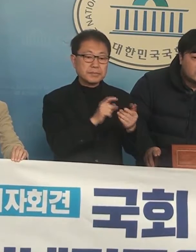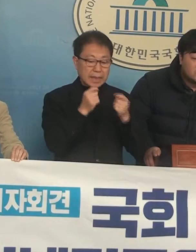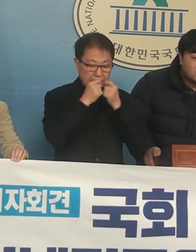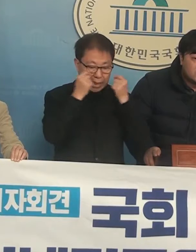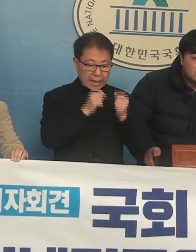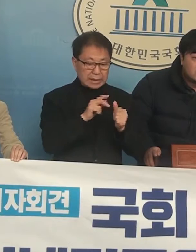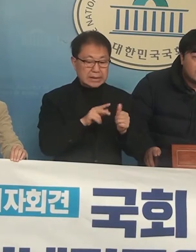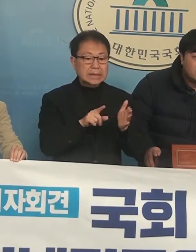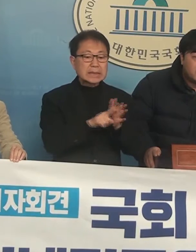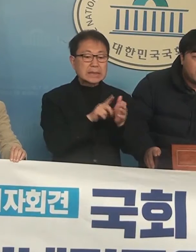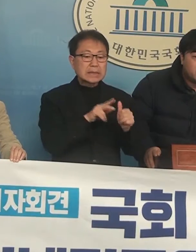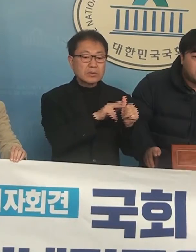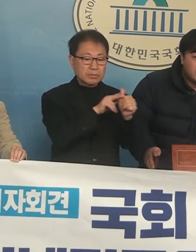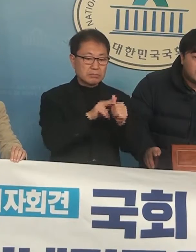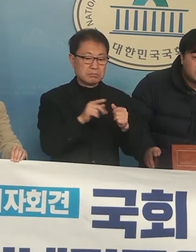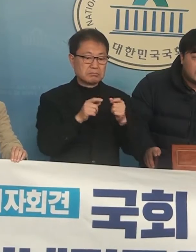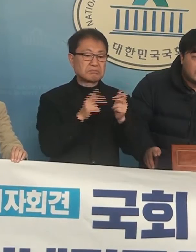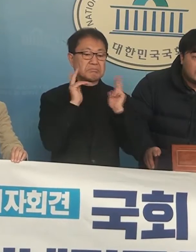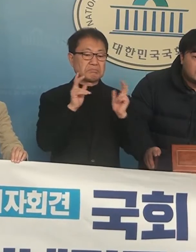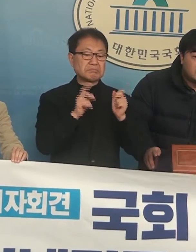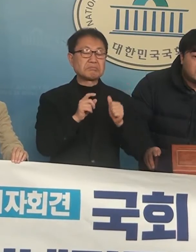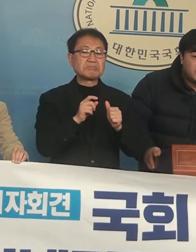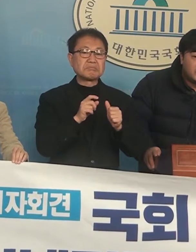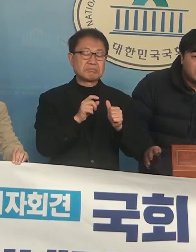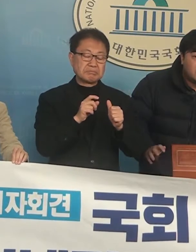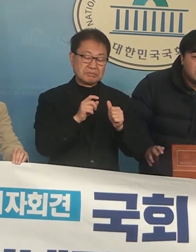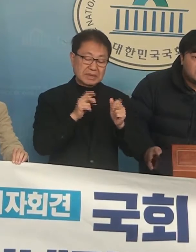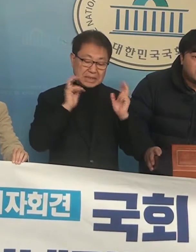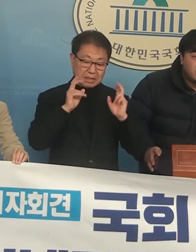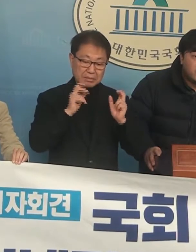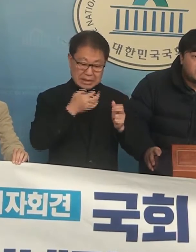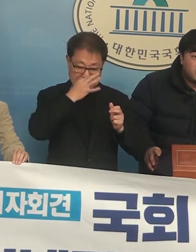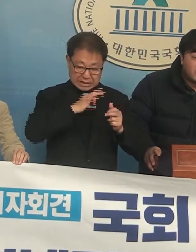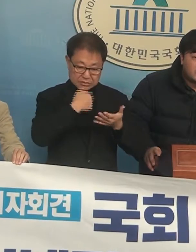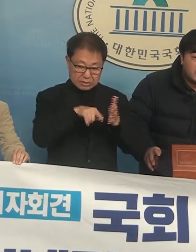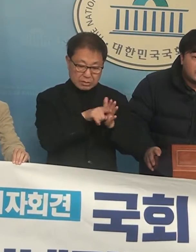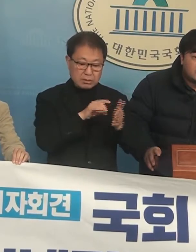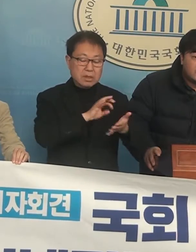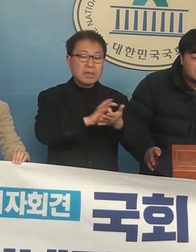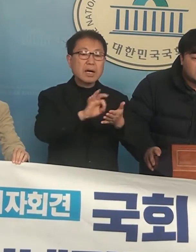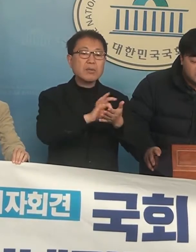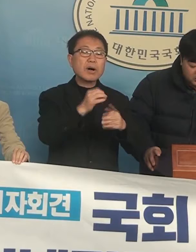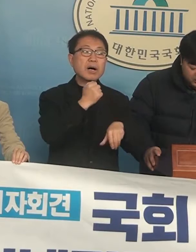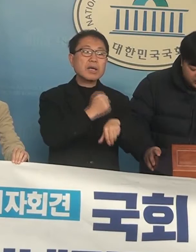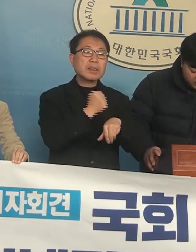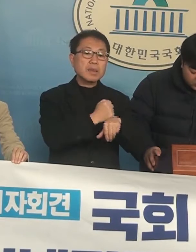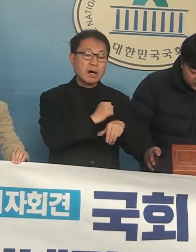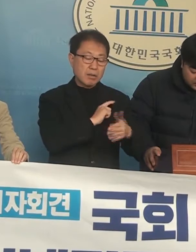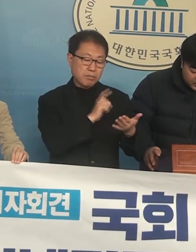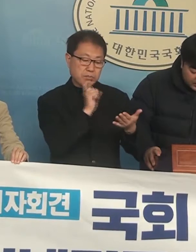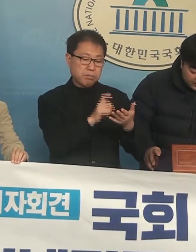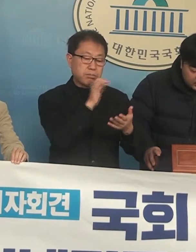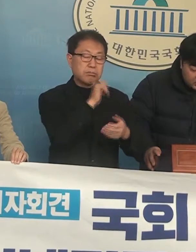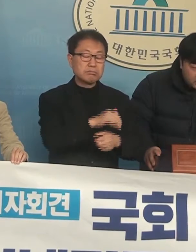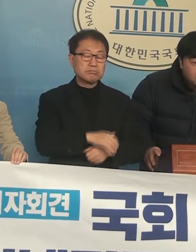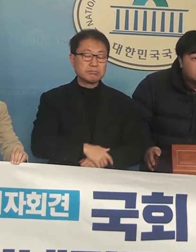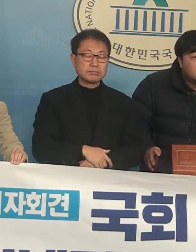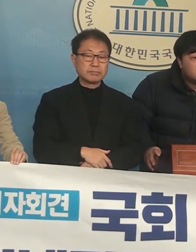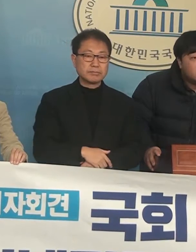개인 신용정보는 산업에 활용을 하겠다, 기업의 영리를 위해 활용을 하겠다라는 점을 드러내고